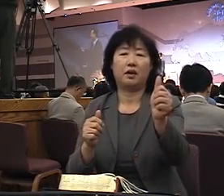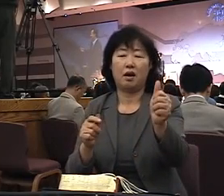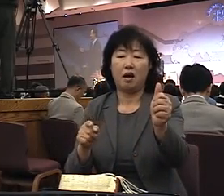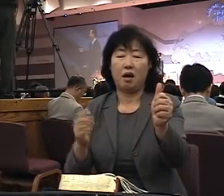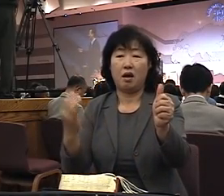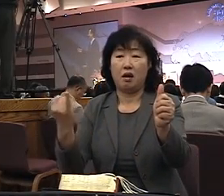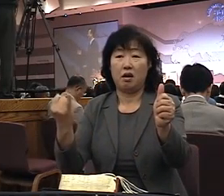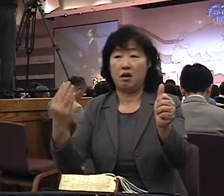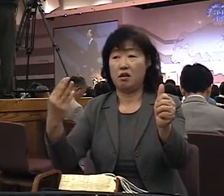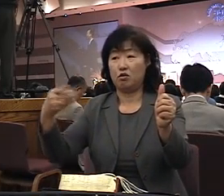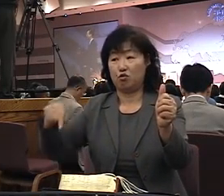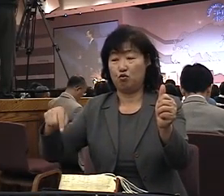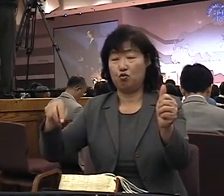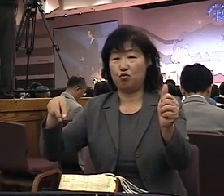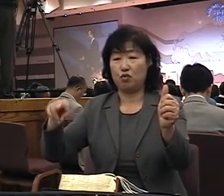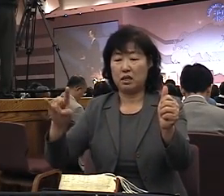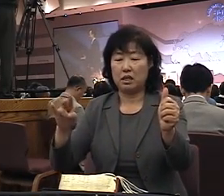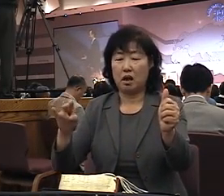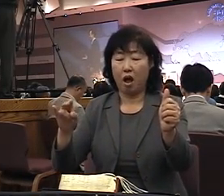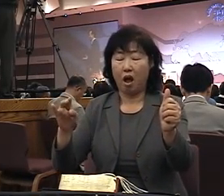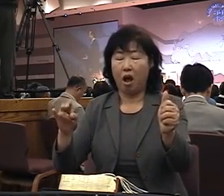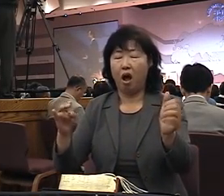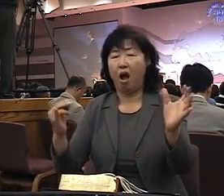그래서 보아스가 청혼을 합니다.